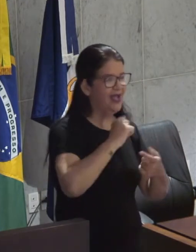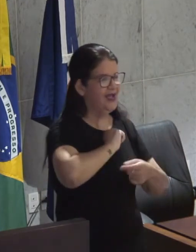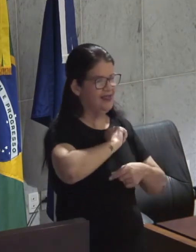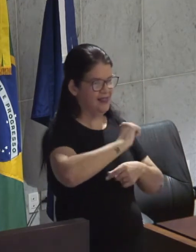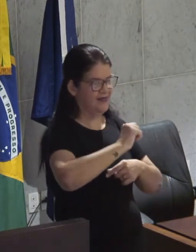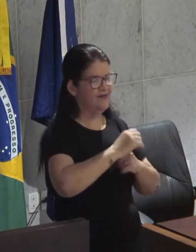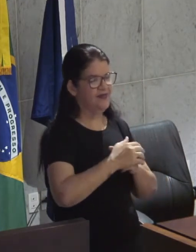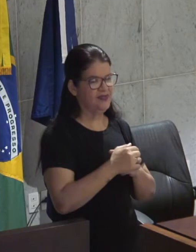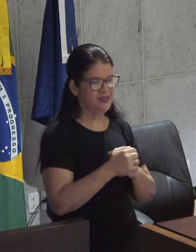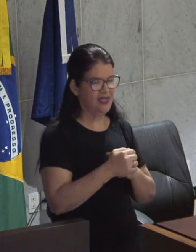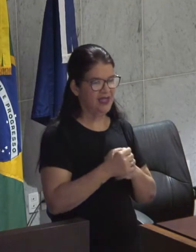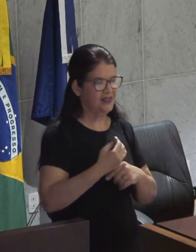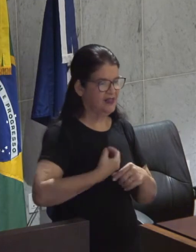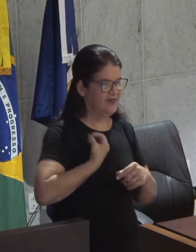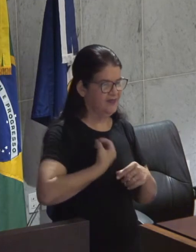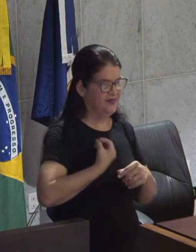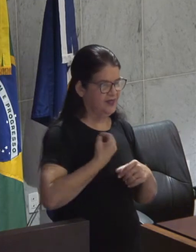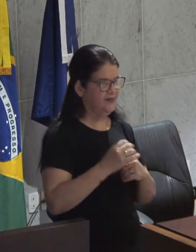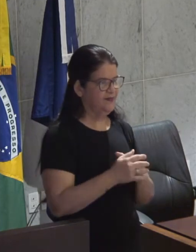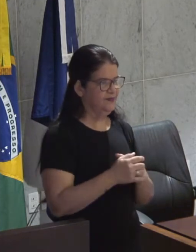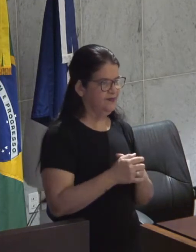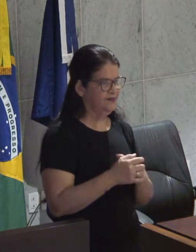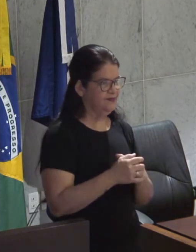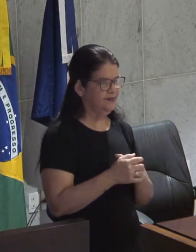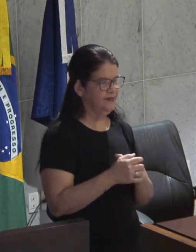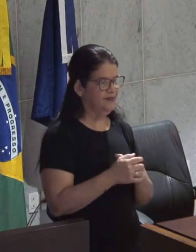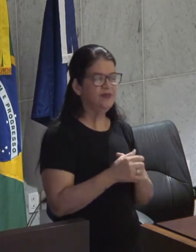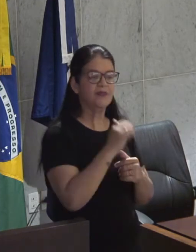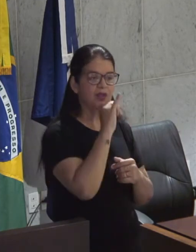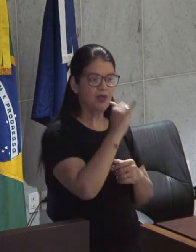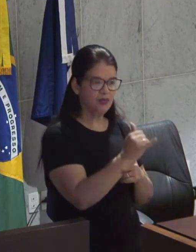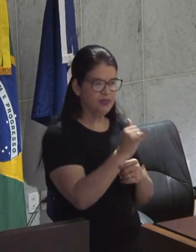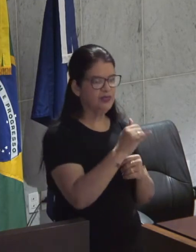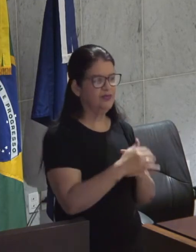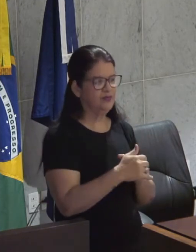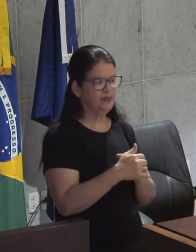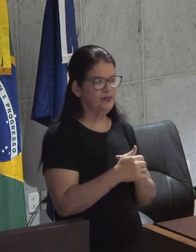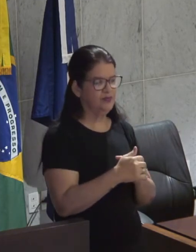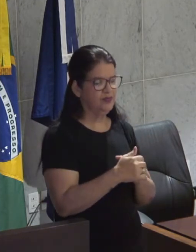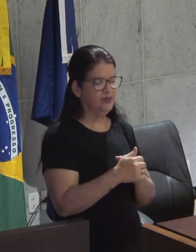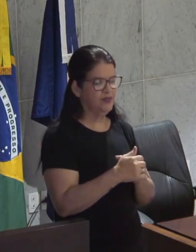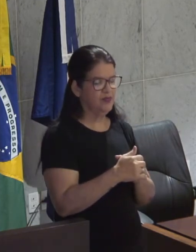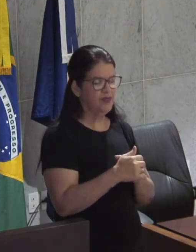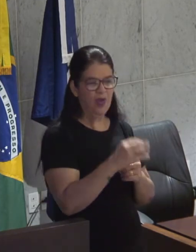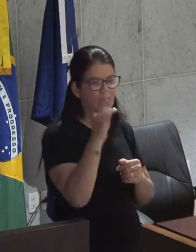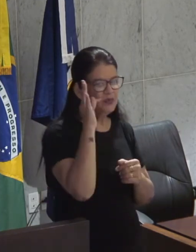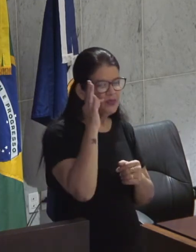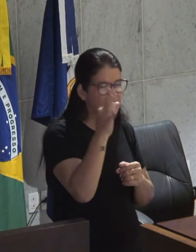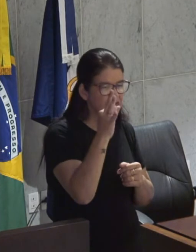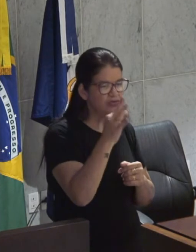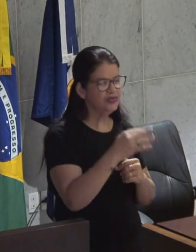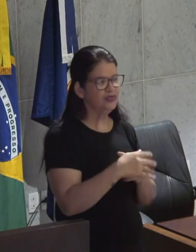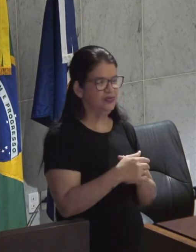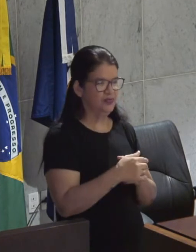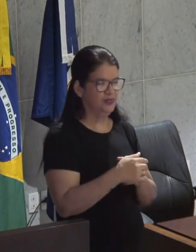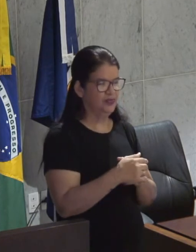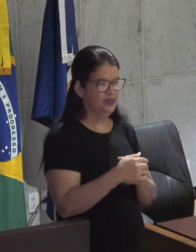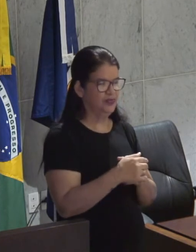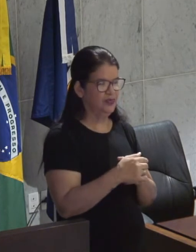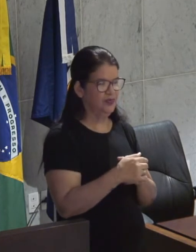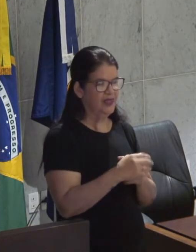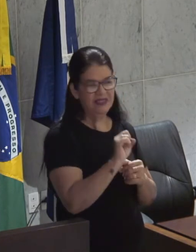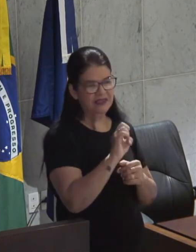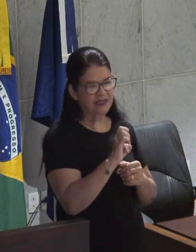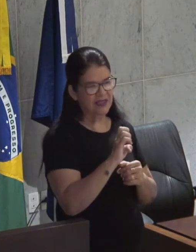defesa da vida. E eu digo com testemunho de causa. Se